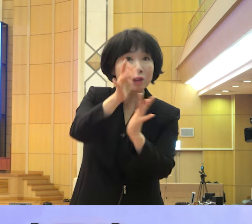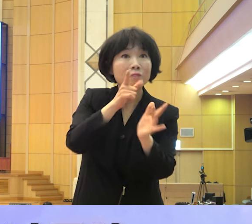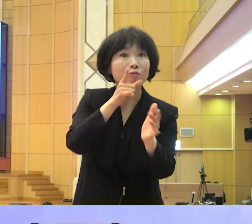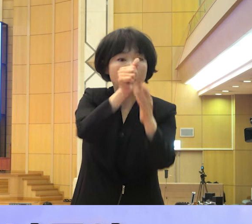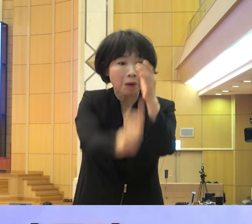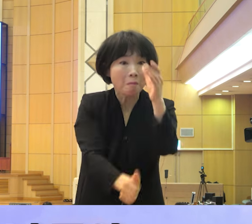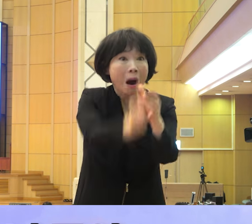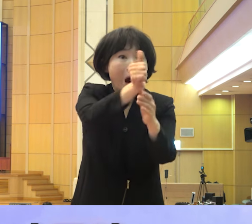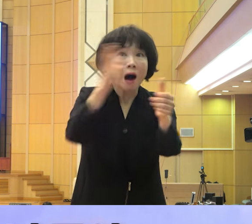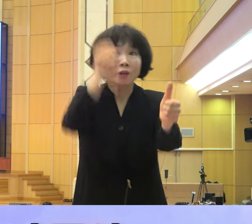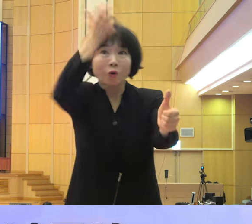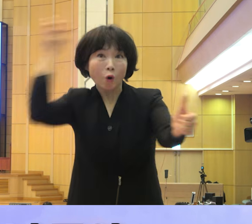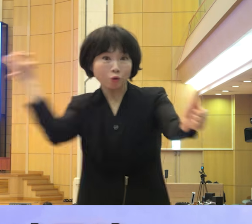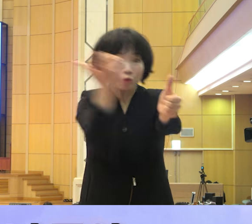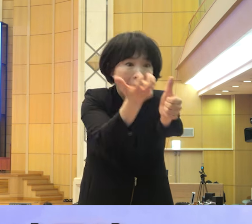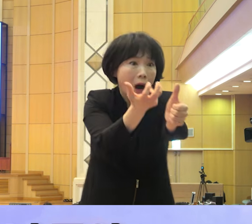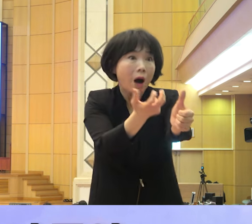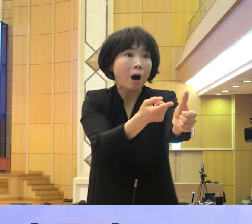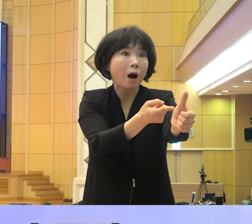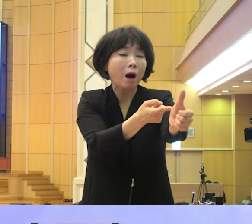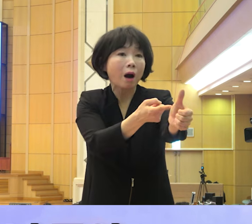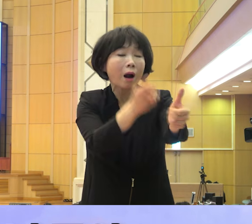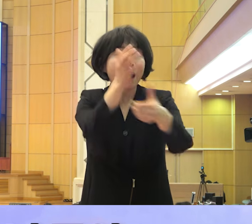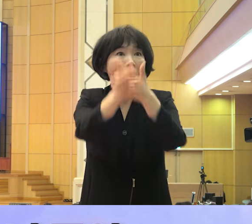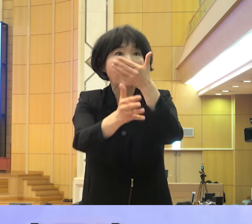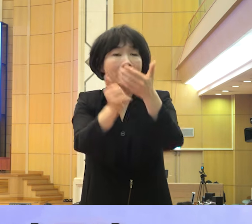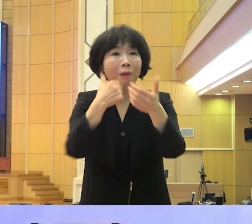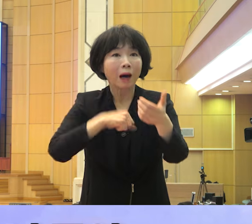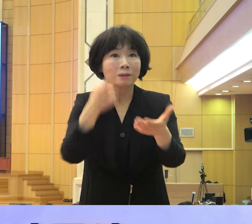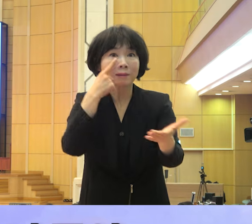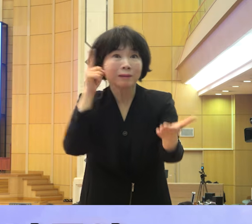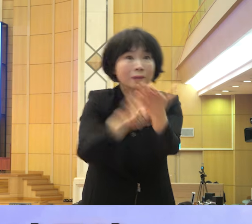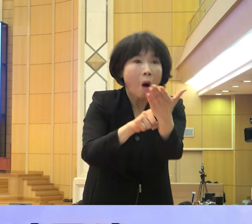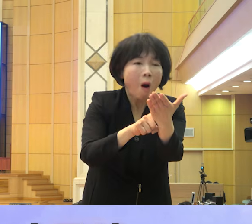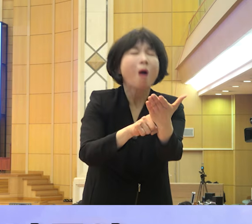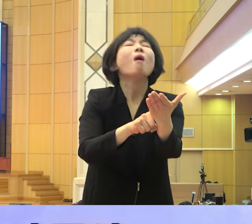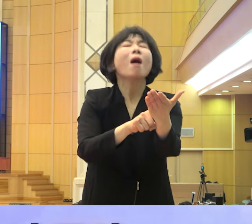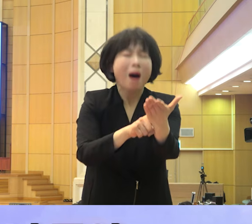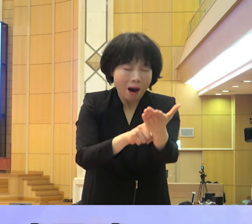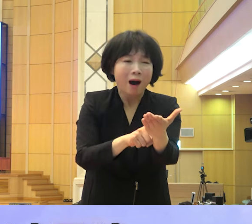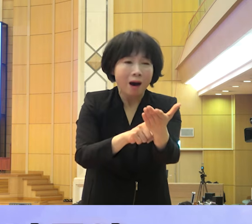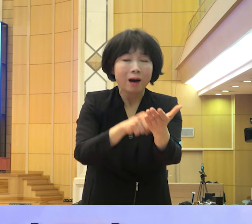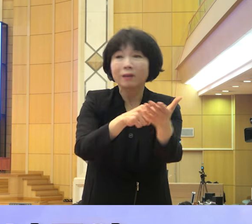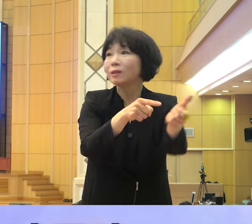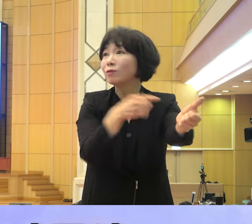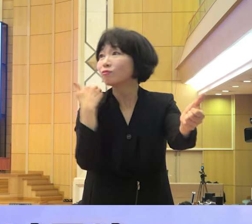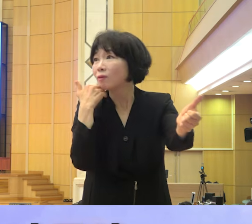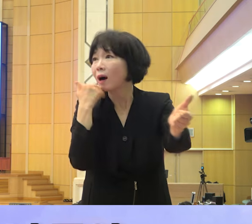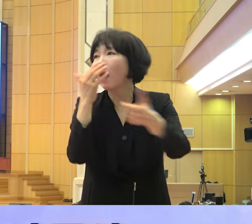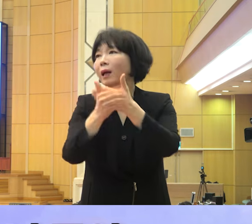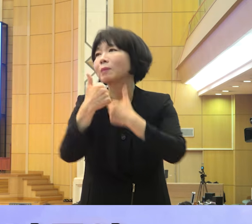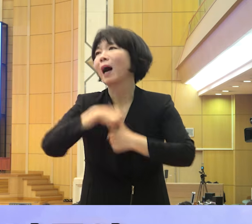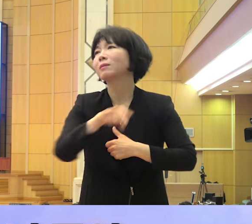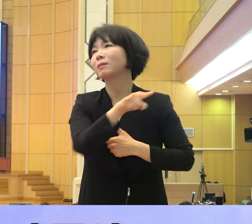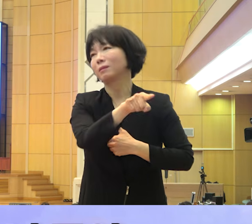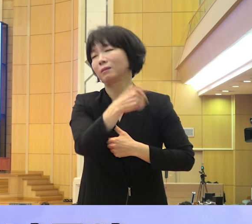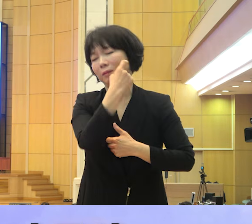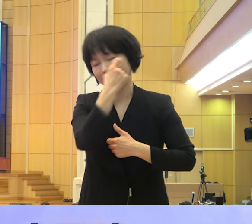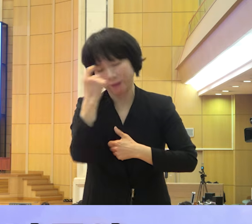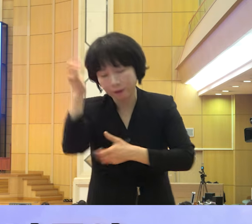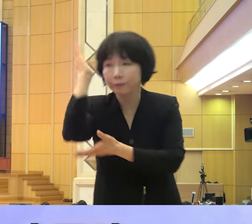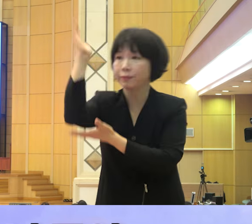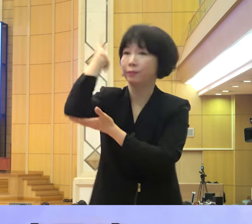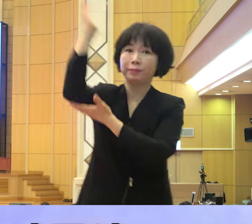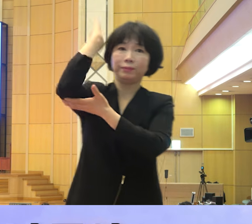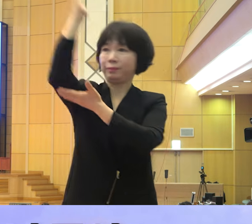예수님이 하나님의 아들이심을 뭐했노라? 증언하였노라. 그래서 오늘 본문 말씀에도 예수님은